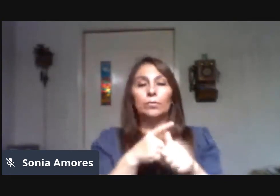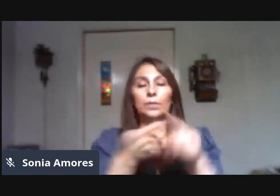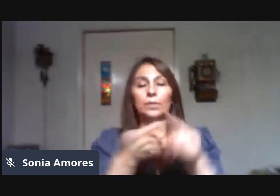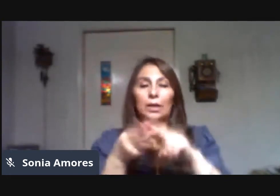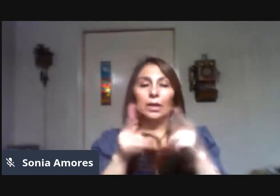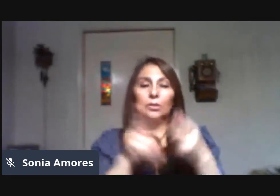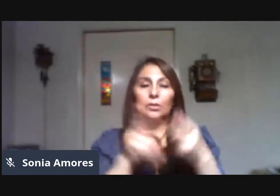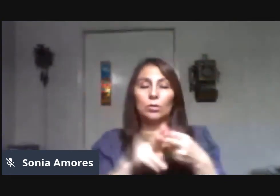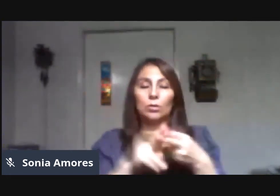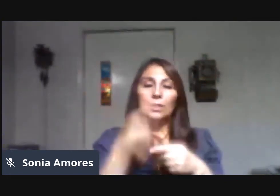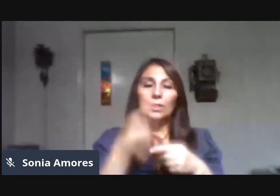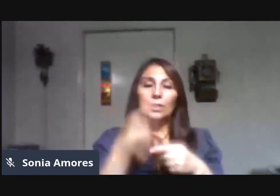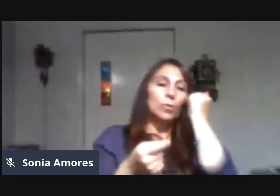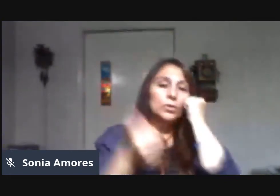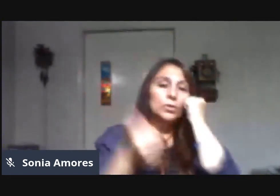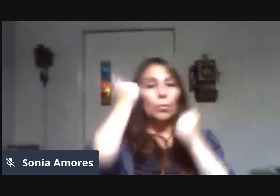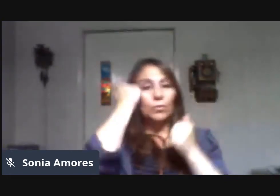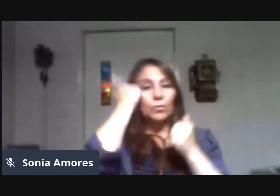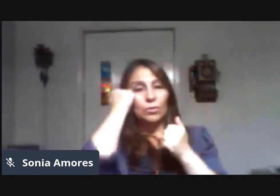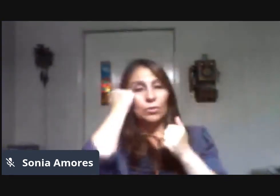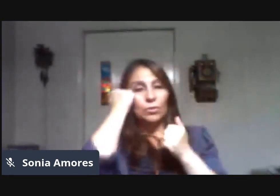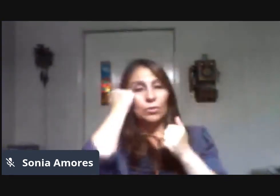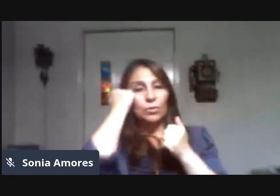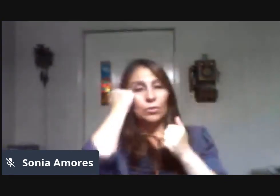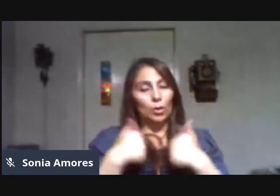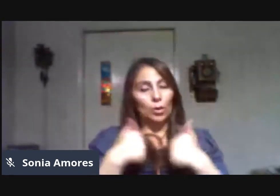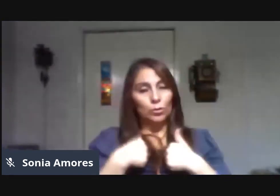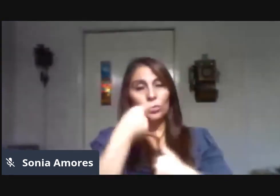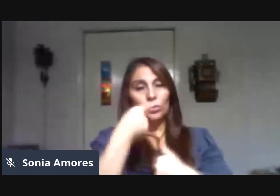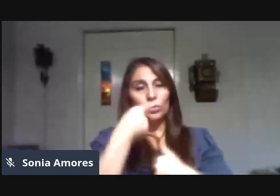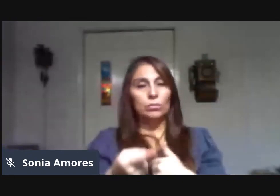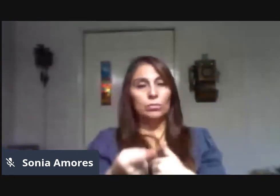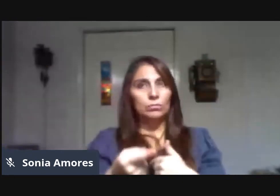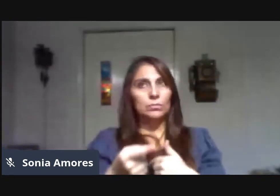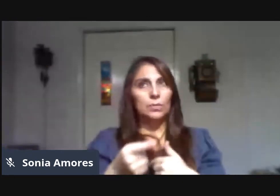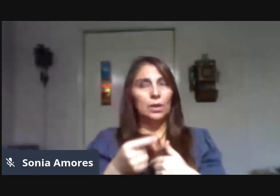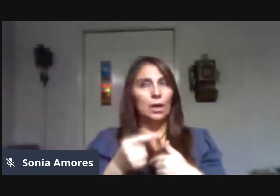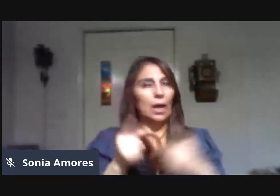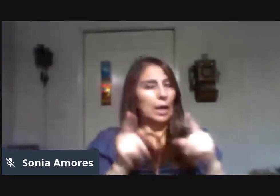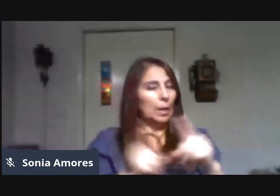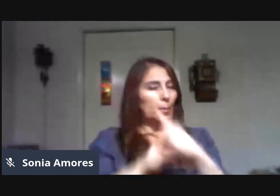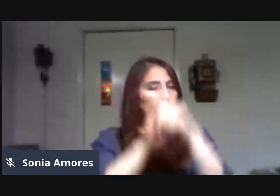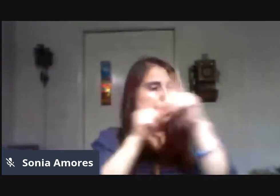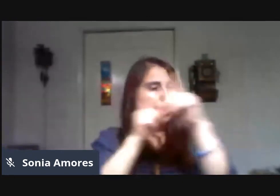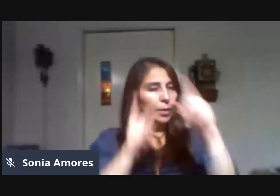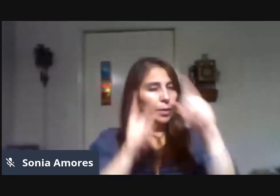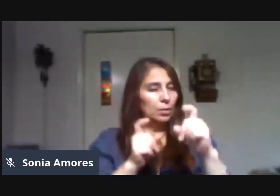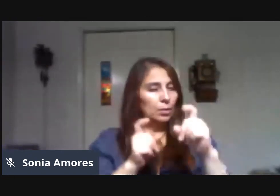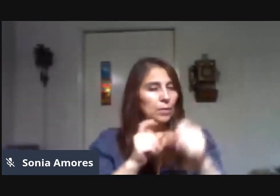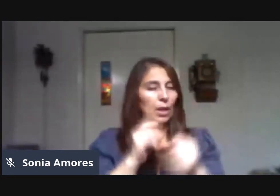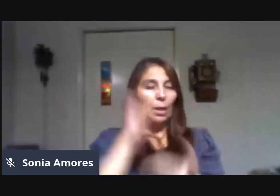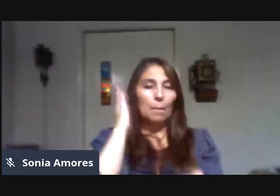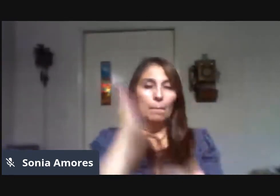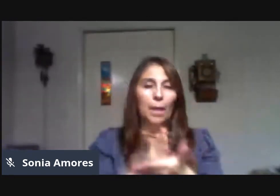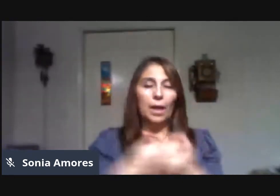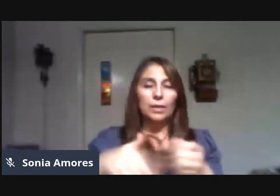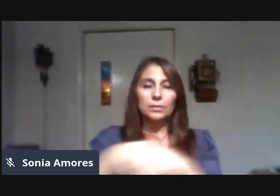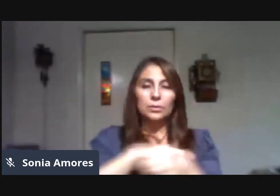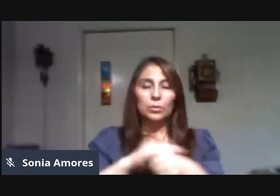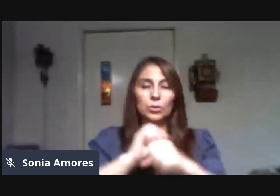Germán es la pregunta si realmente esta pandemia ha cambiado las